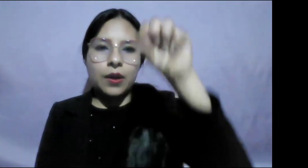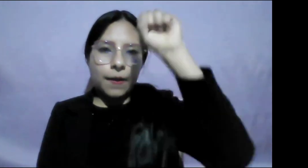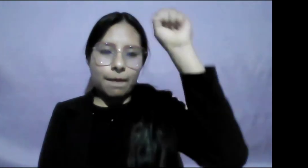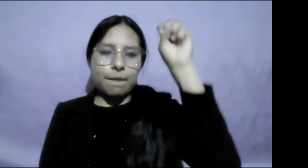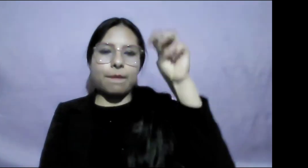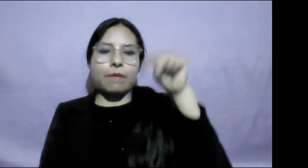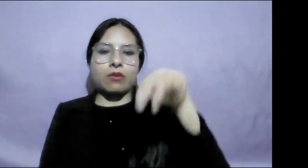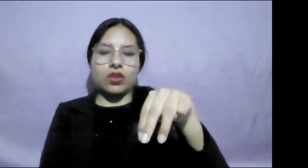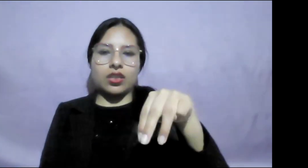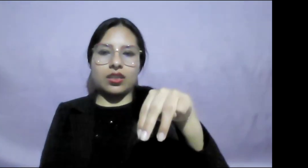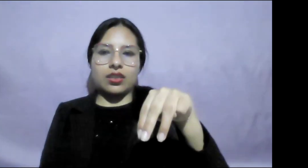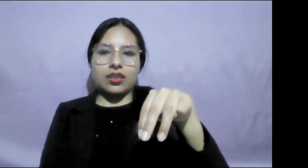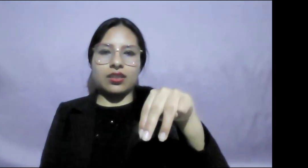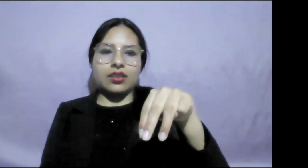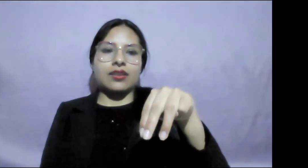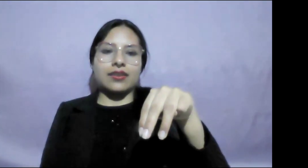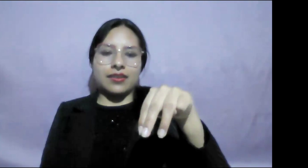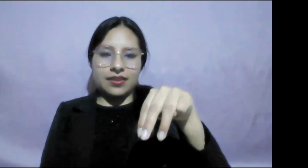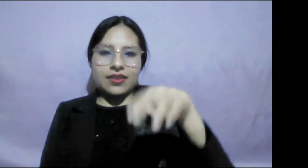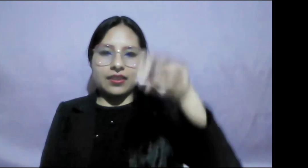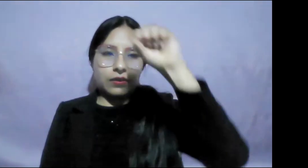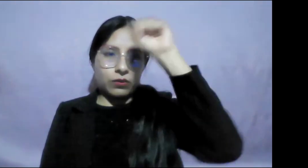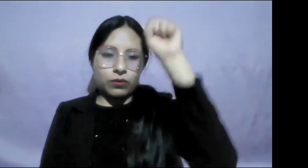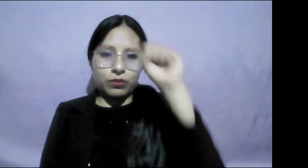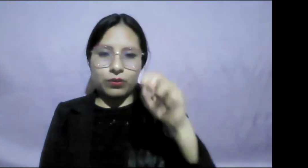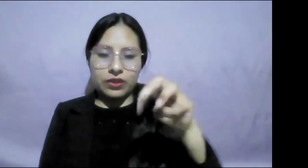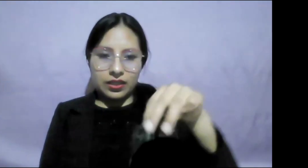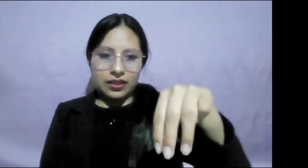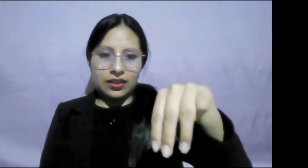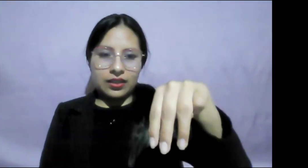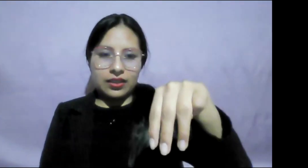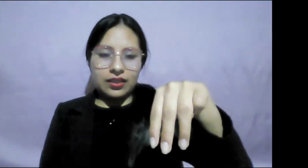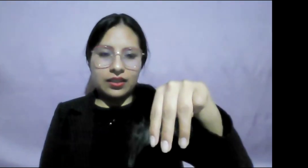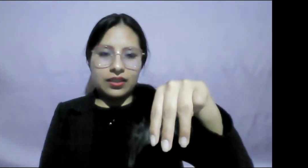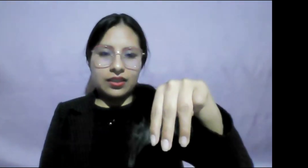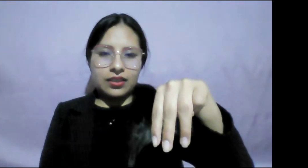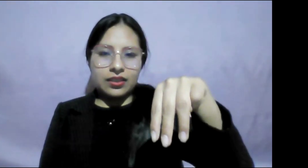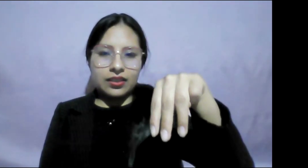San Martín moyobamba no la